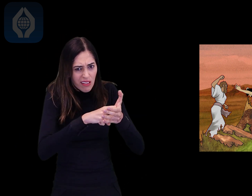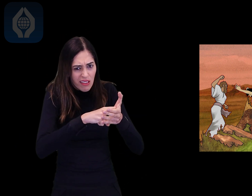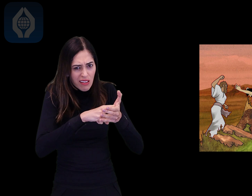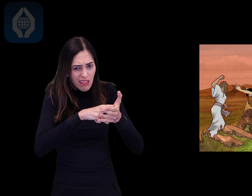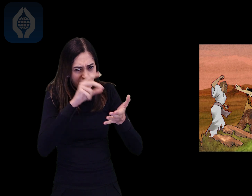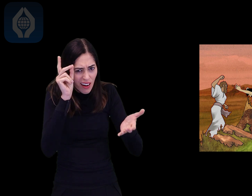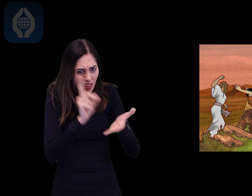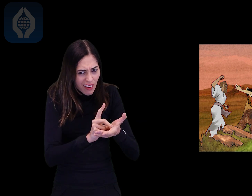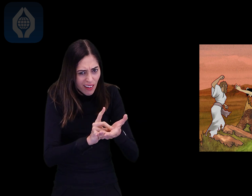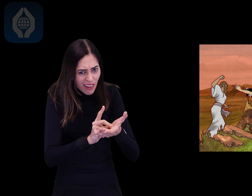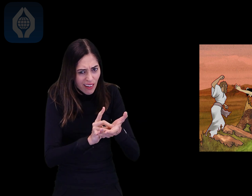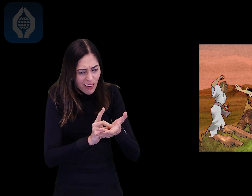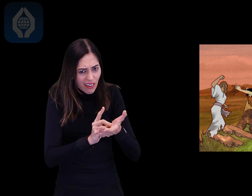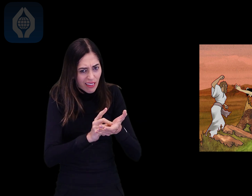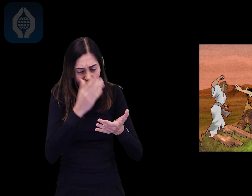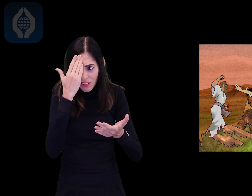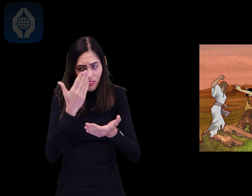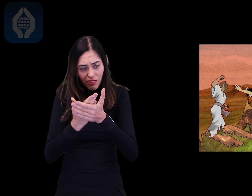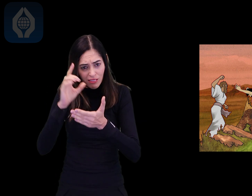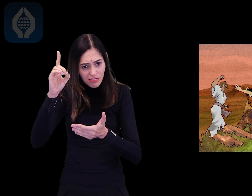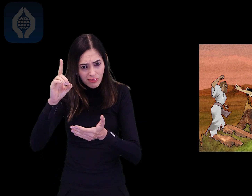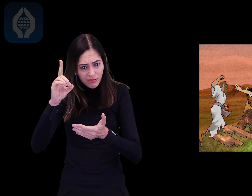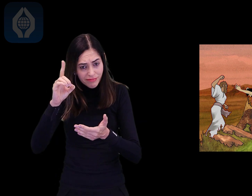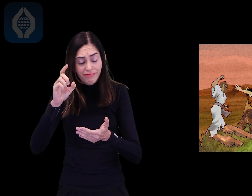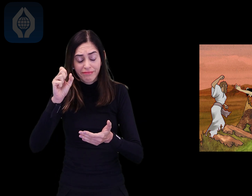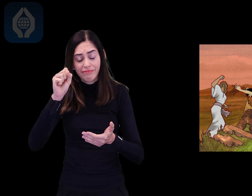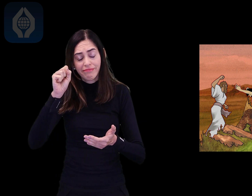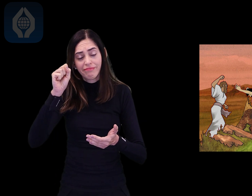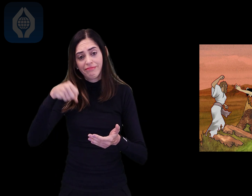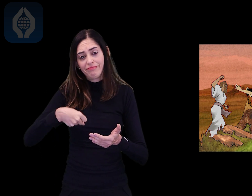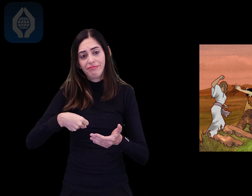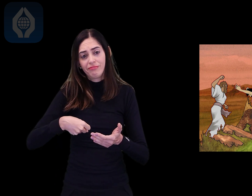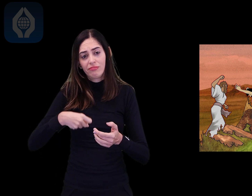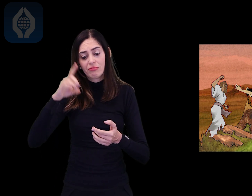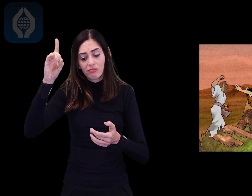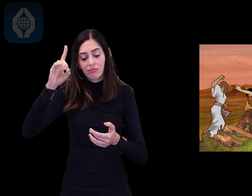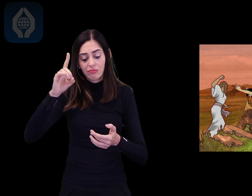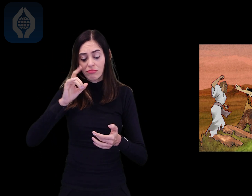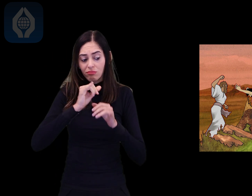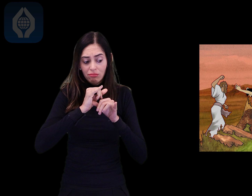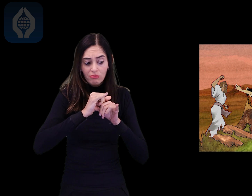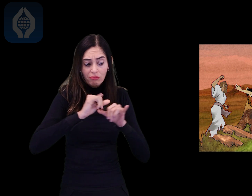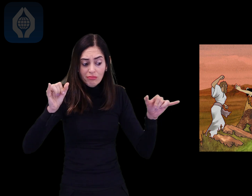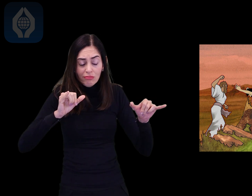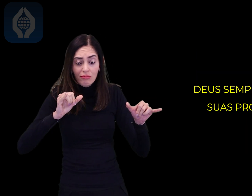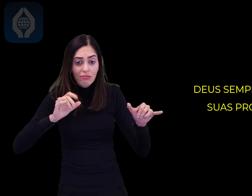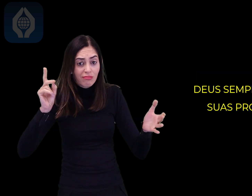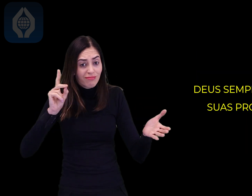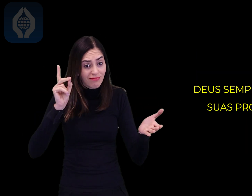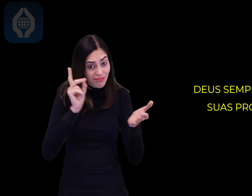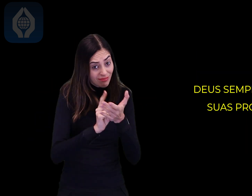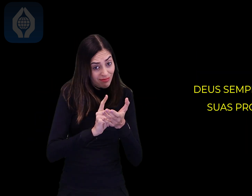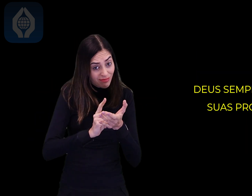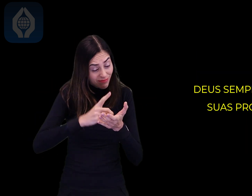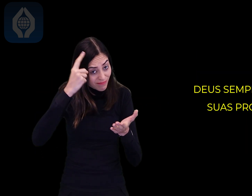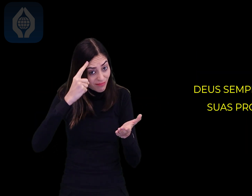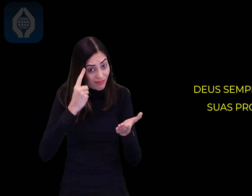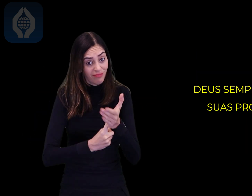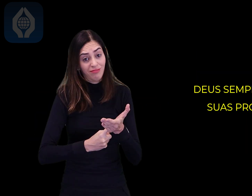arrependessem e não confiassem nele? Sim, Deus sempre faz o que diz. Compare.